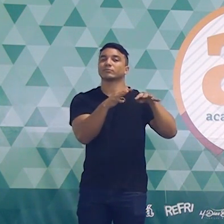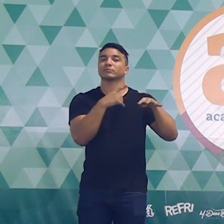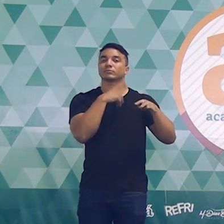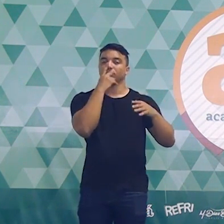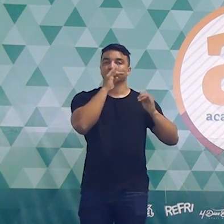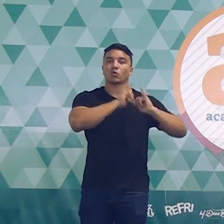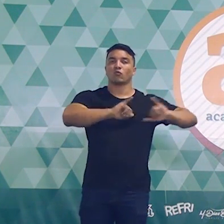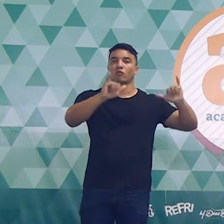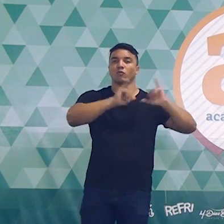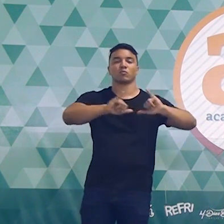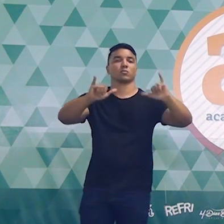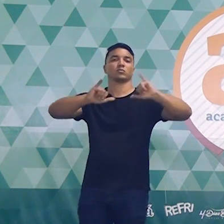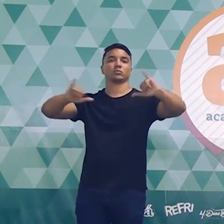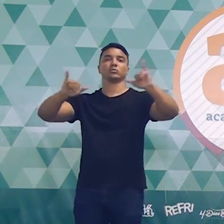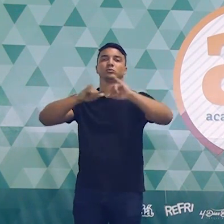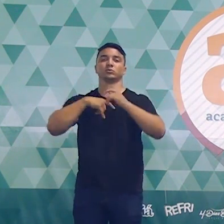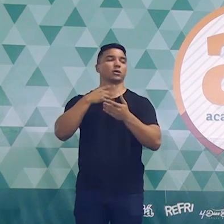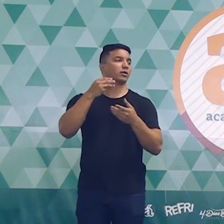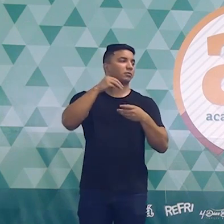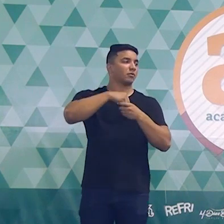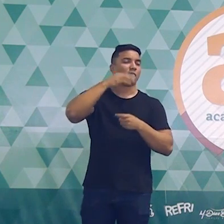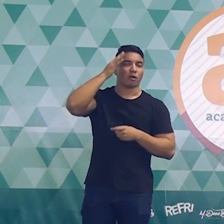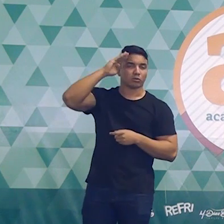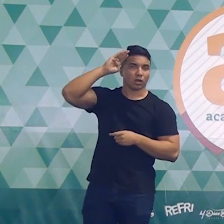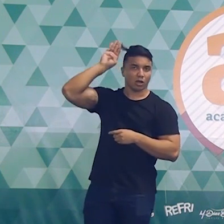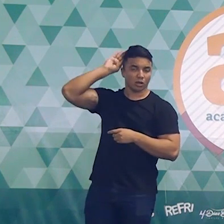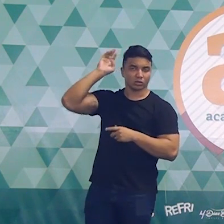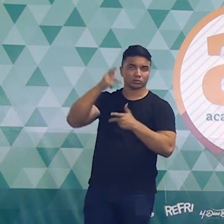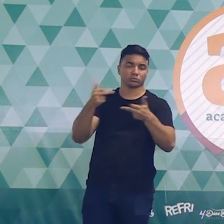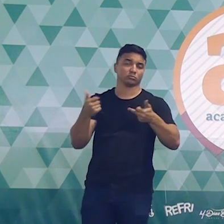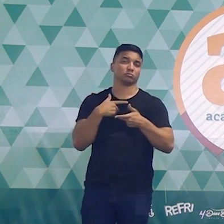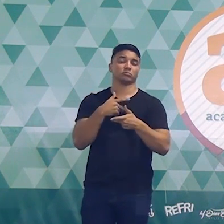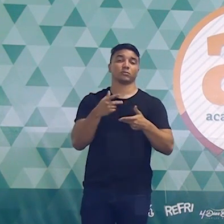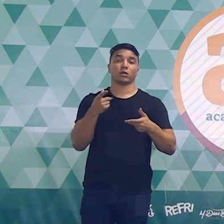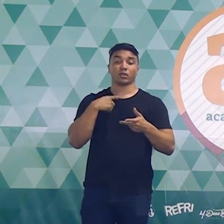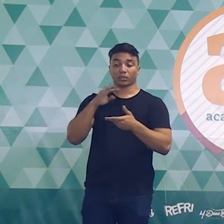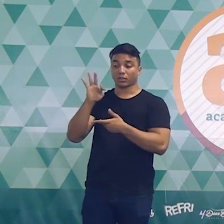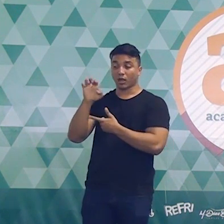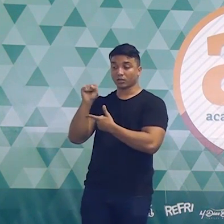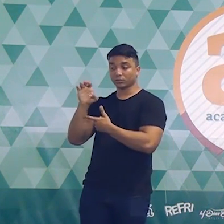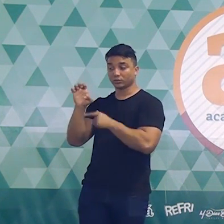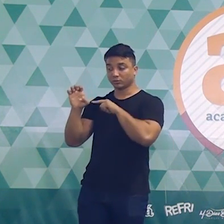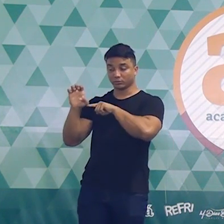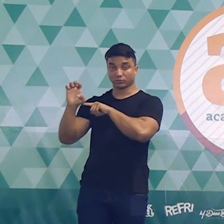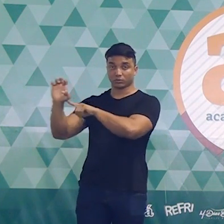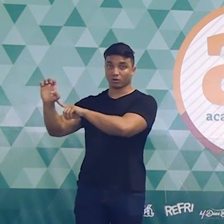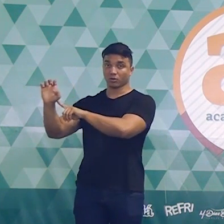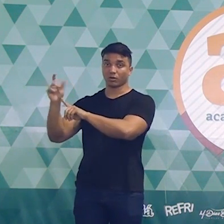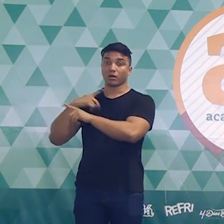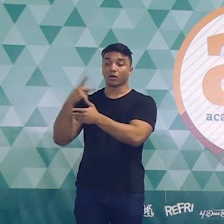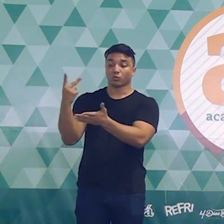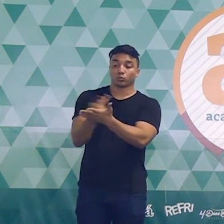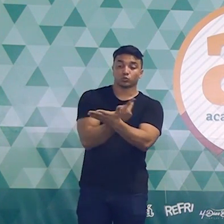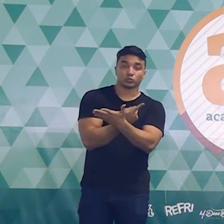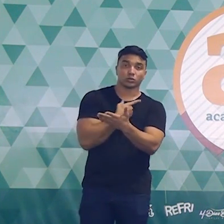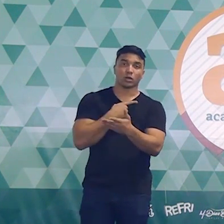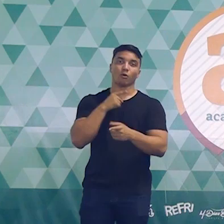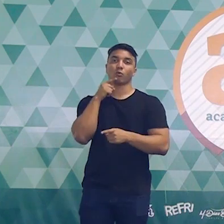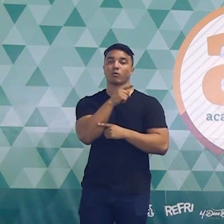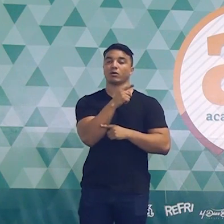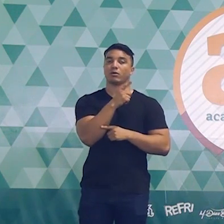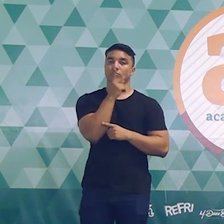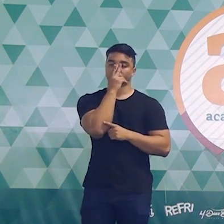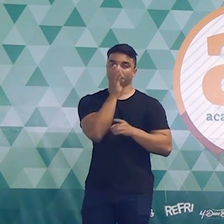na imprensa, no ambiente acadêmico, ponto. Tese, essa situação, esse